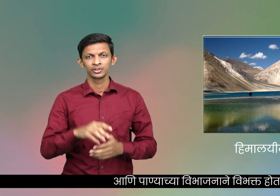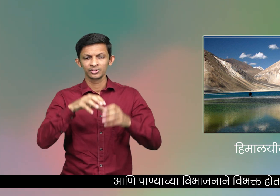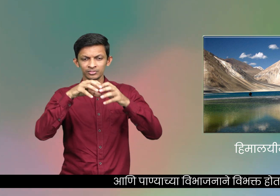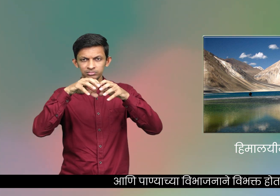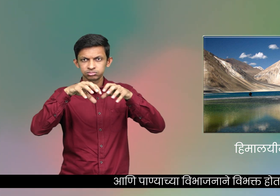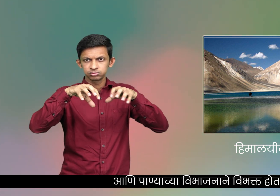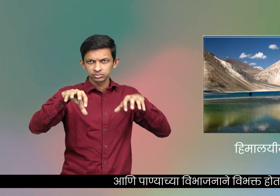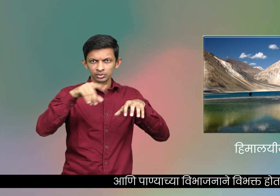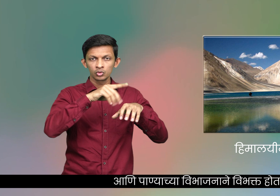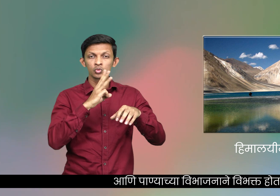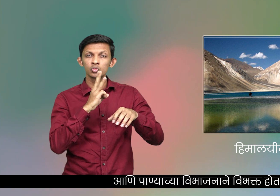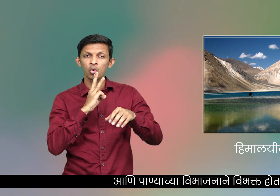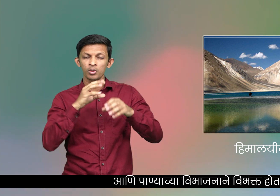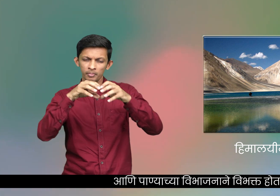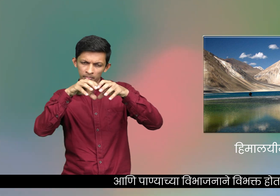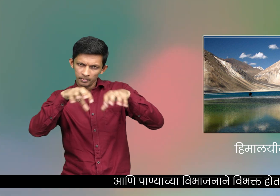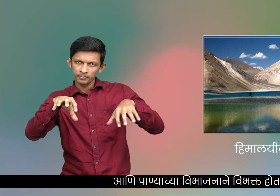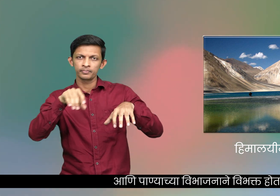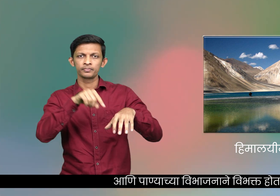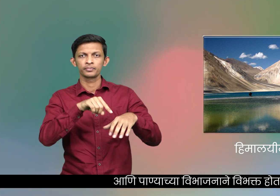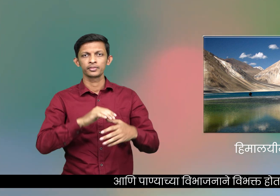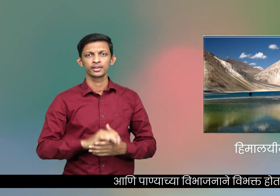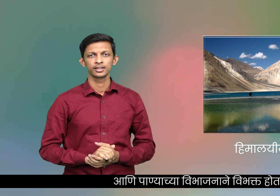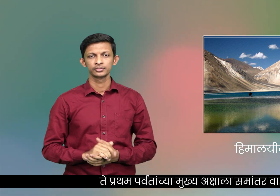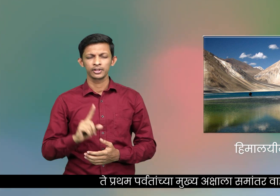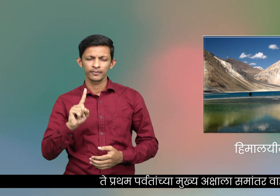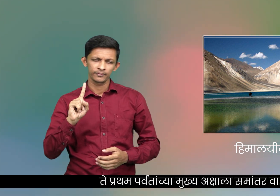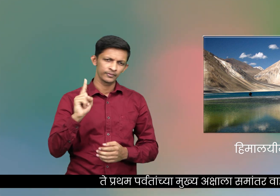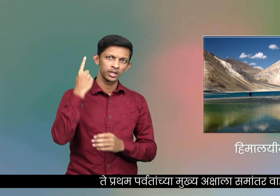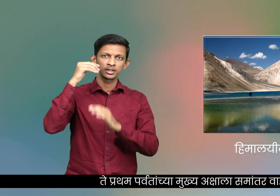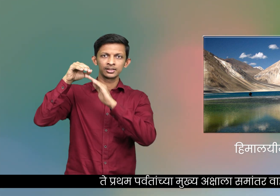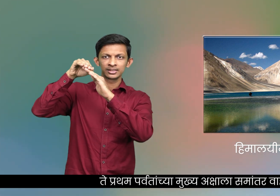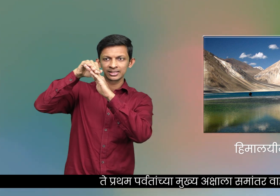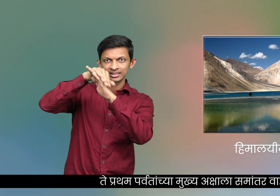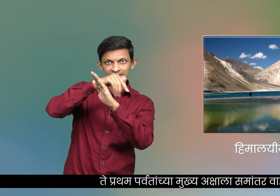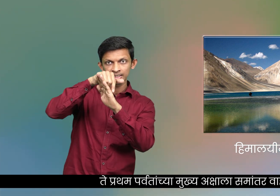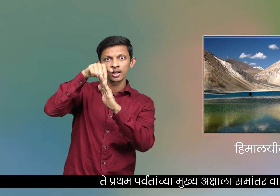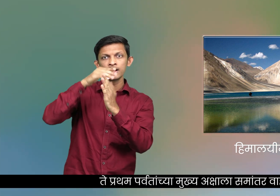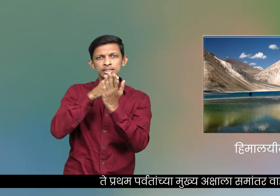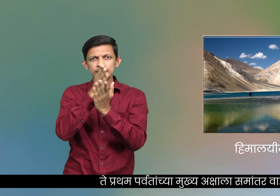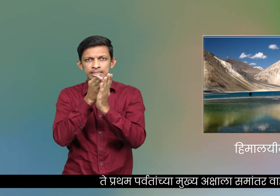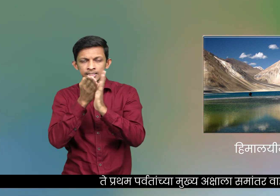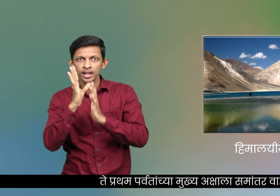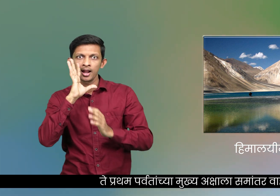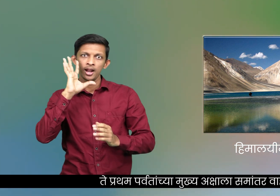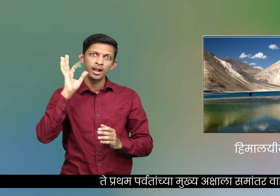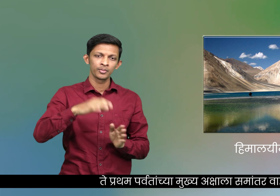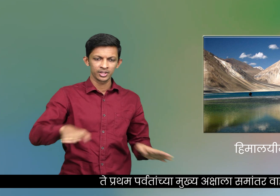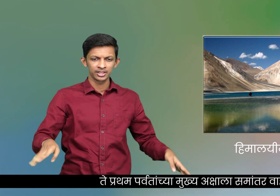आणि पाण्याच्या विभाजनाने विभक्त होतात. ते प्रथम पर्वतांच्या मुख्य अक्षराला समांतर वाहतात.